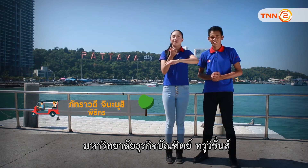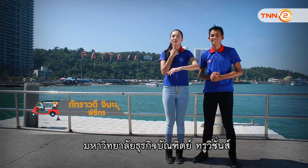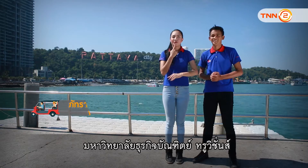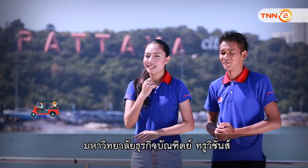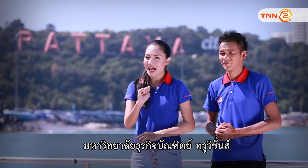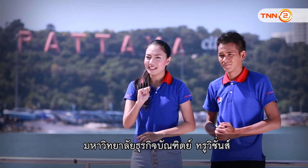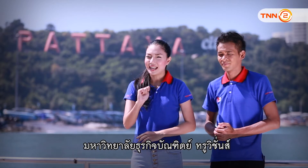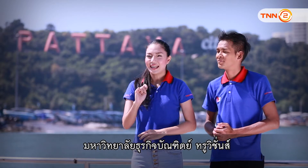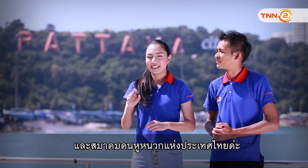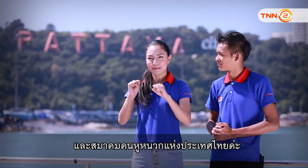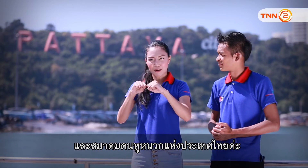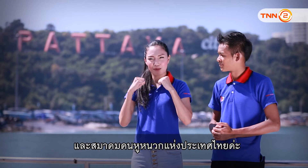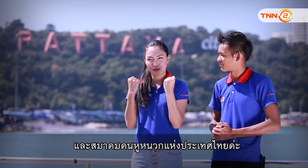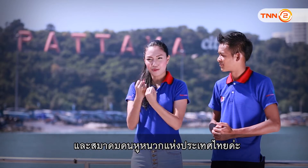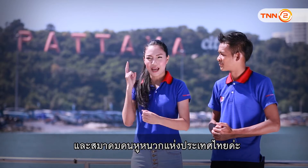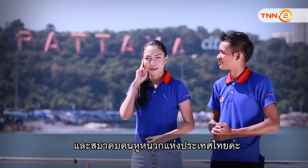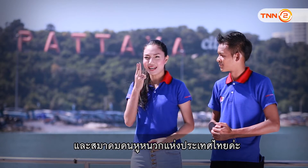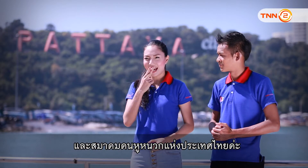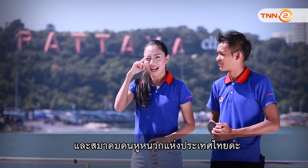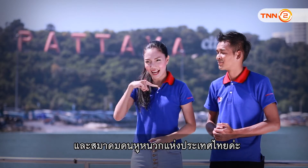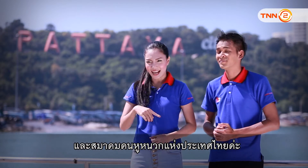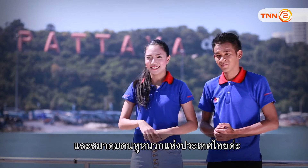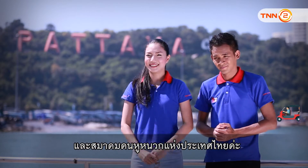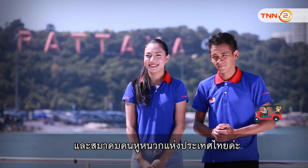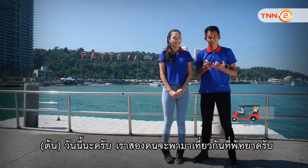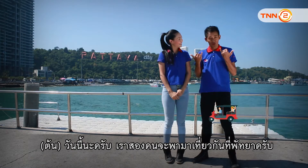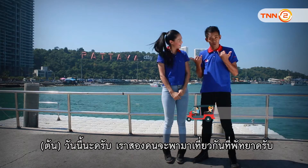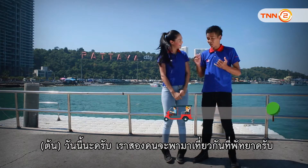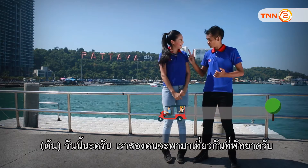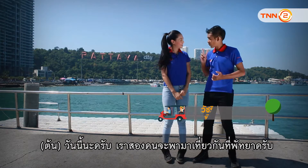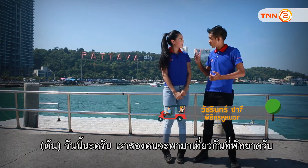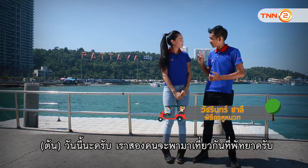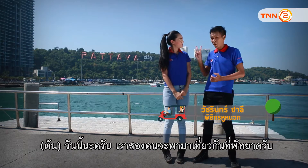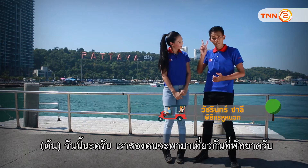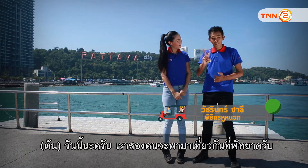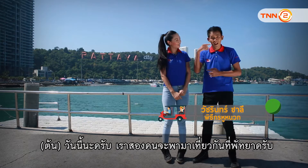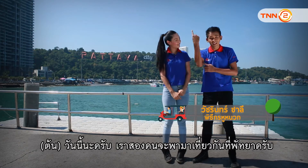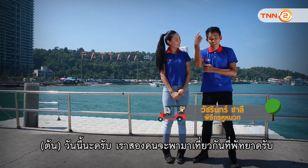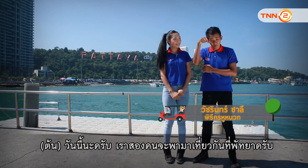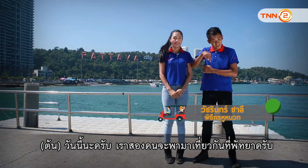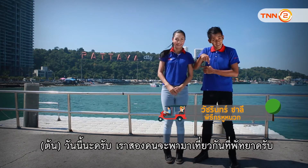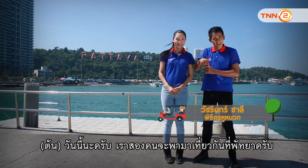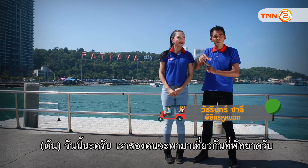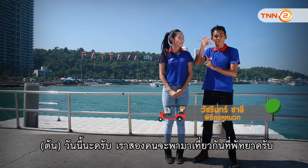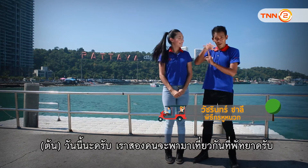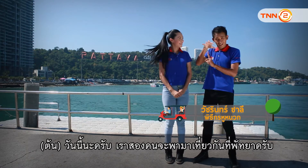True Vision และสมาคมคนหูหนวกแห่งประเทศไทยค่ะ วันนี้นะครับเราสองคนจะพามาเที่ยวที่พัทยา